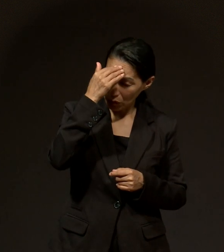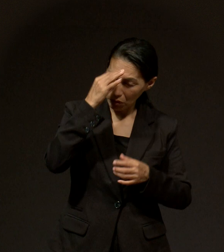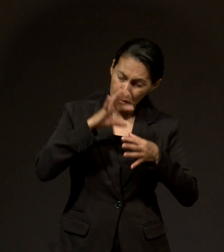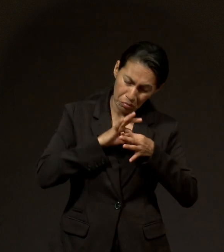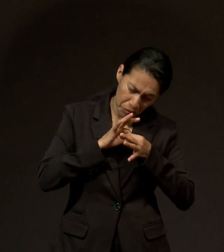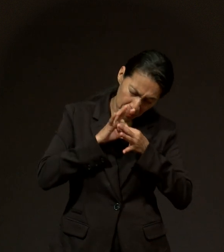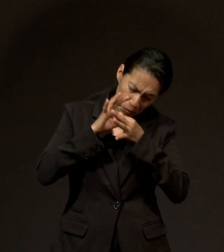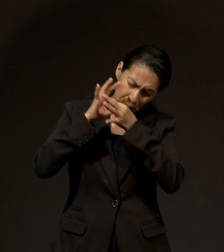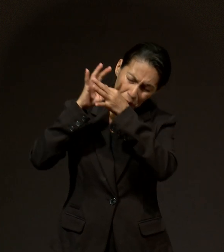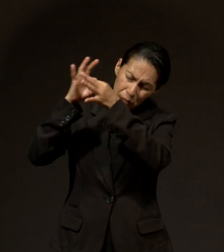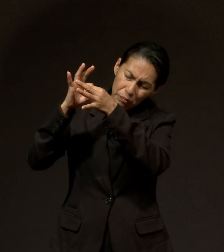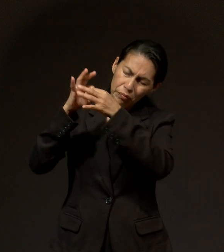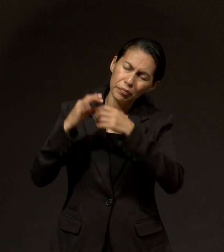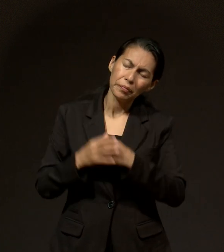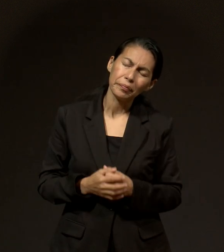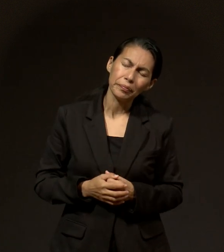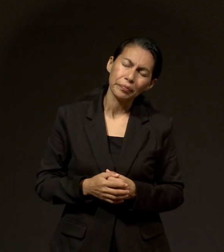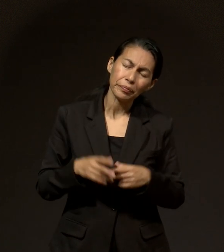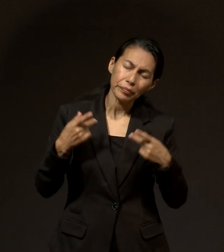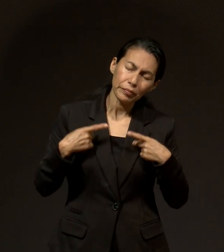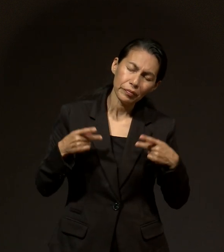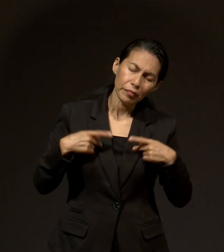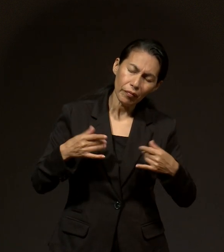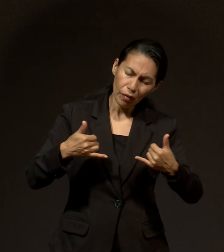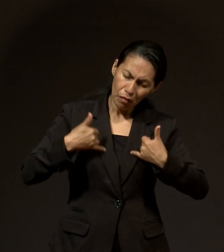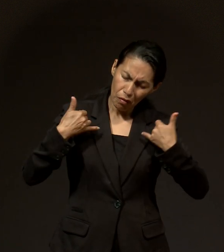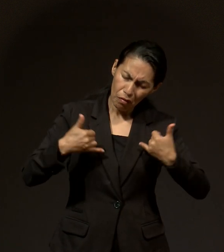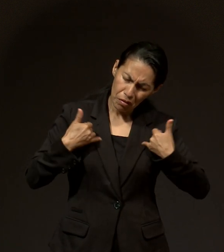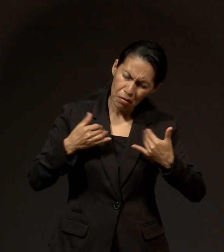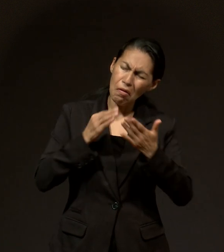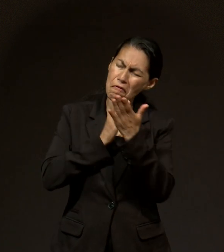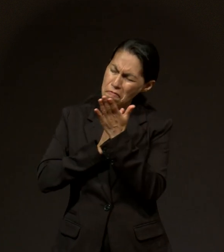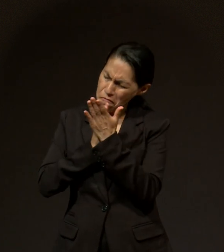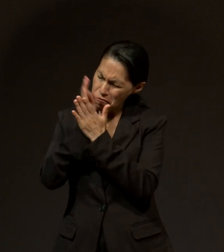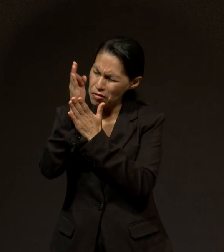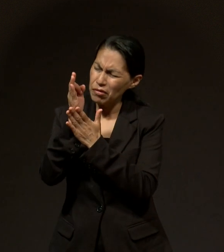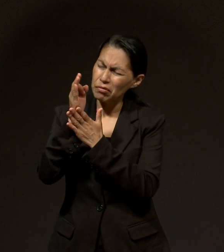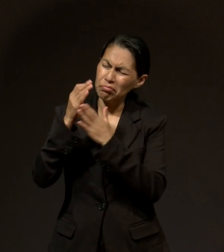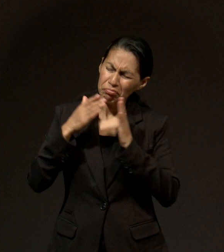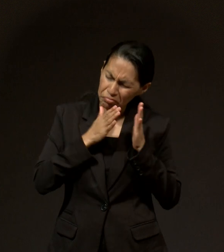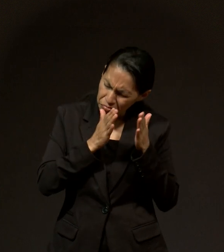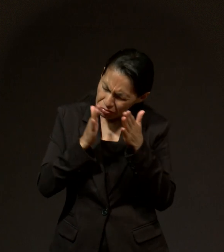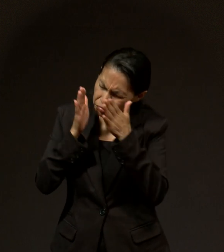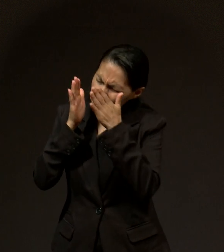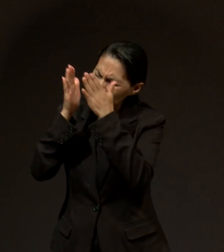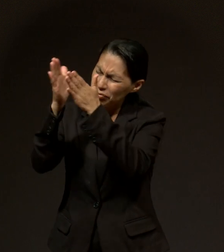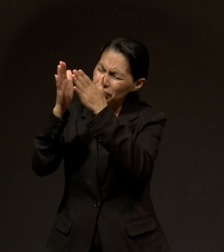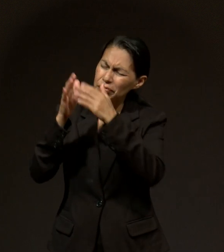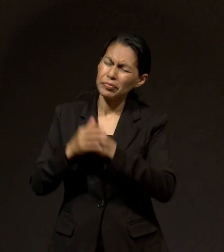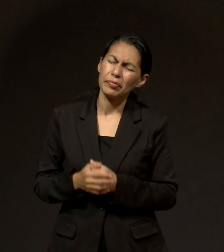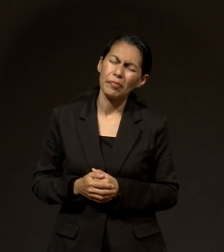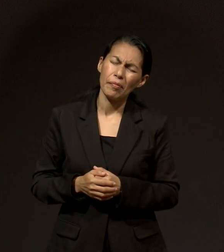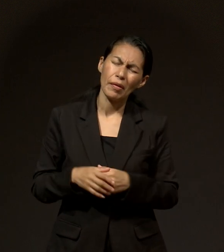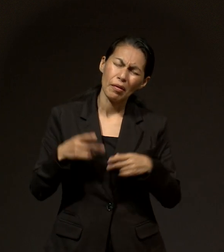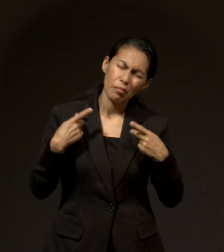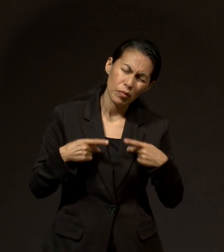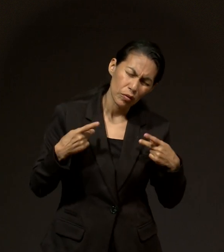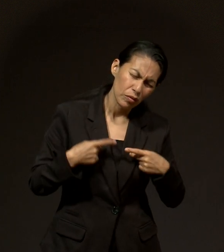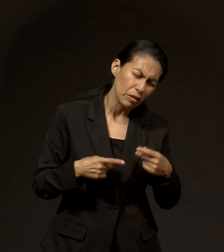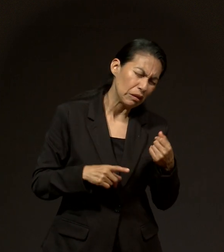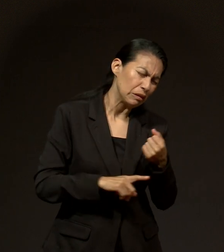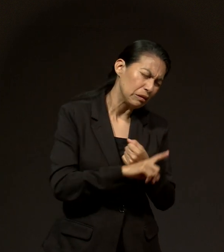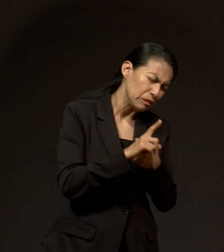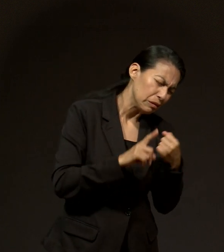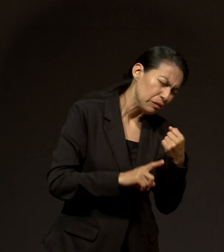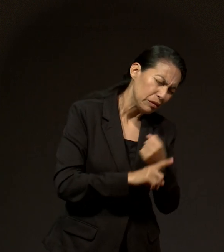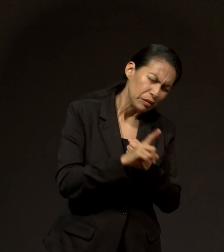Los jóvenes No tropiecen Que puedan seguir adelante Amén A todas las personas Que